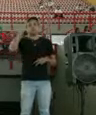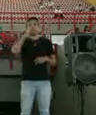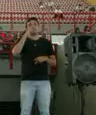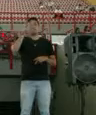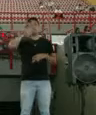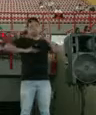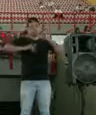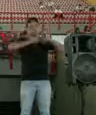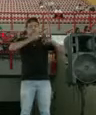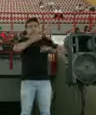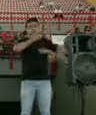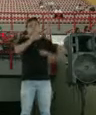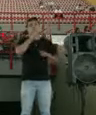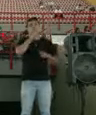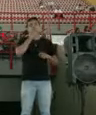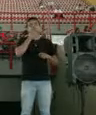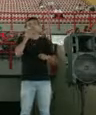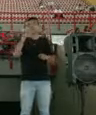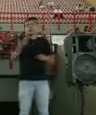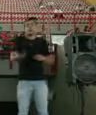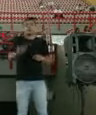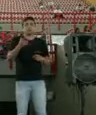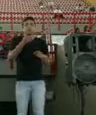ciência. Não existe